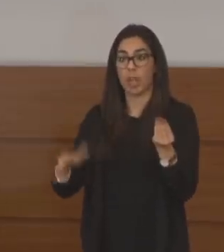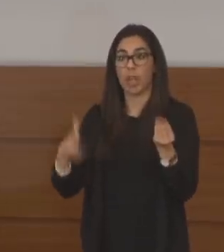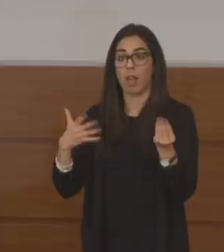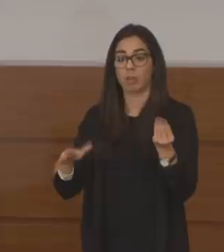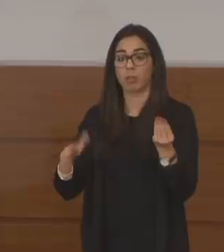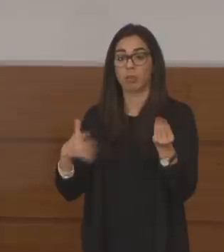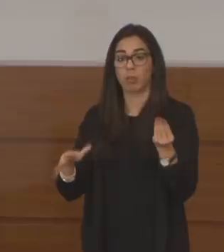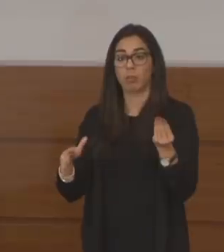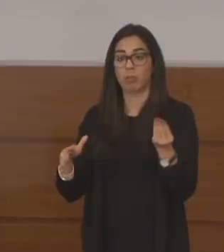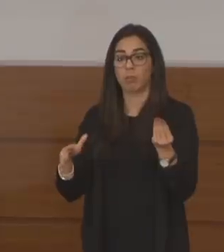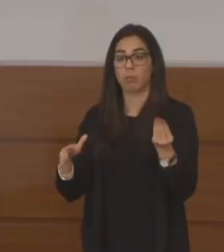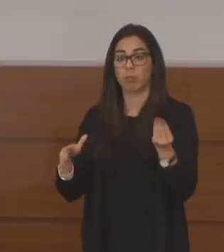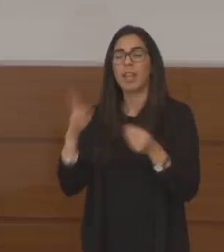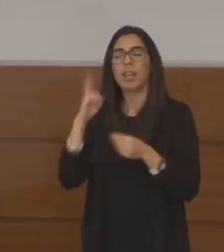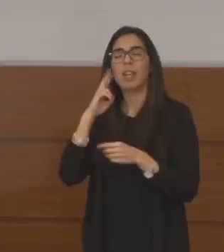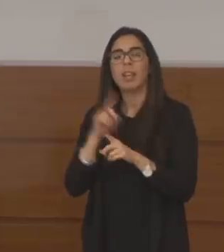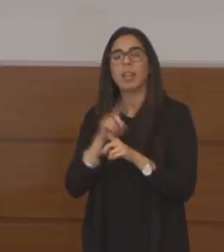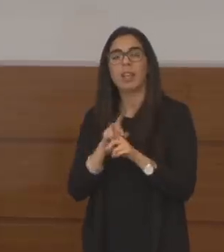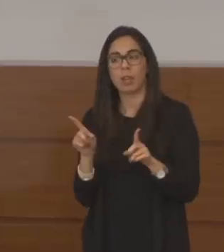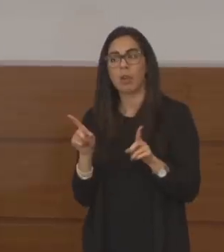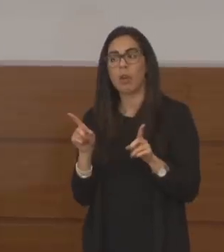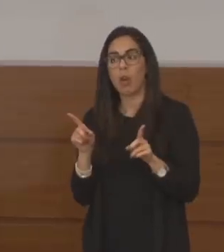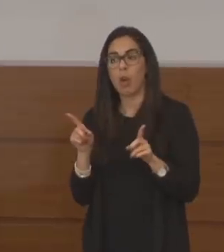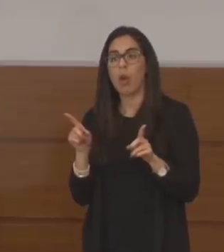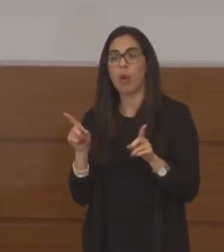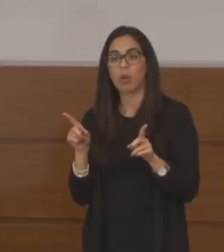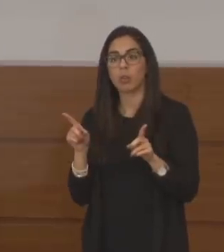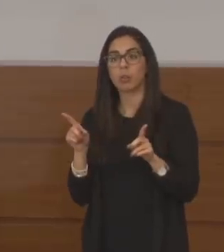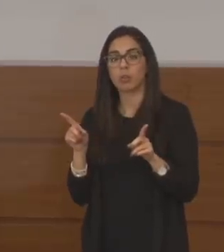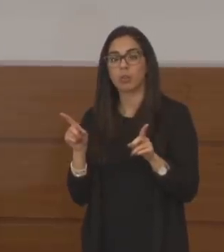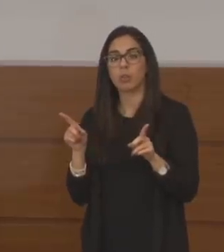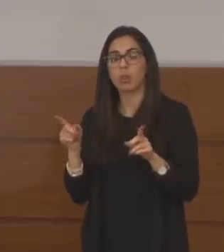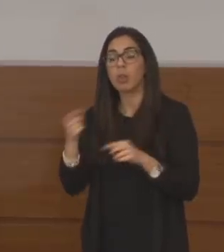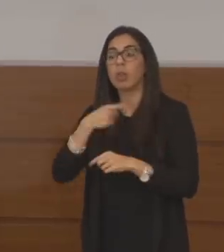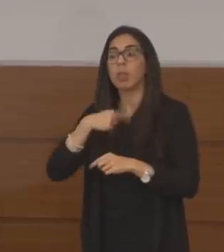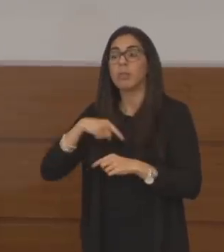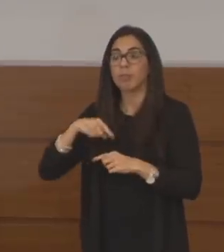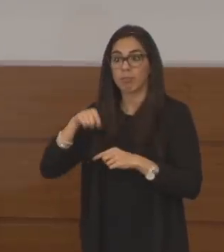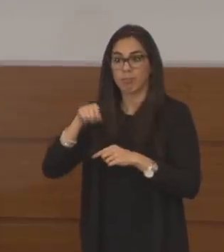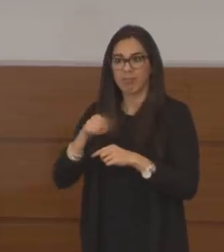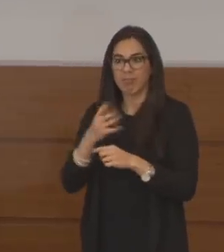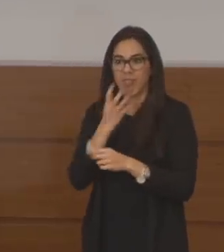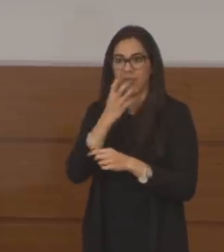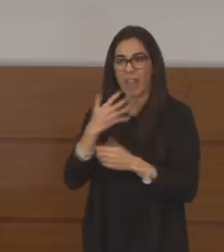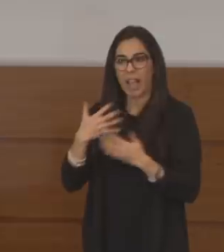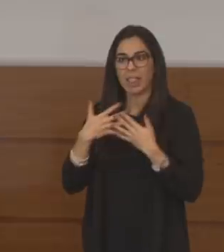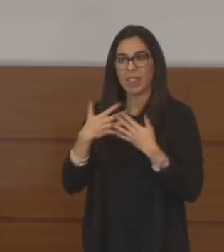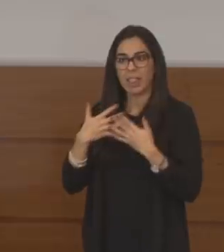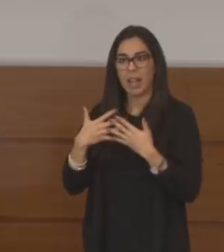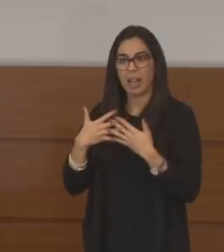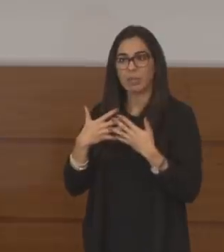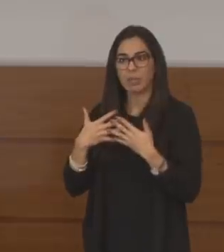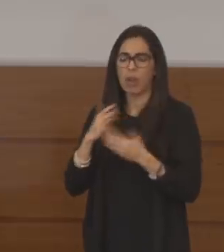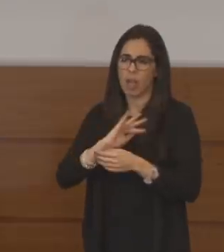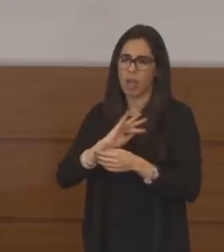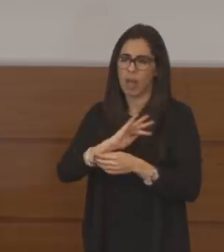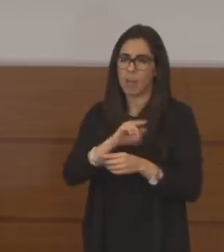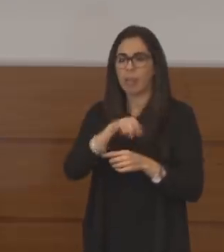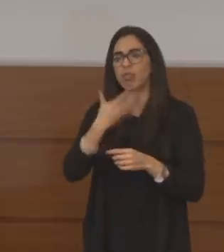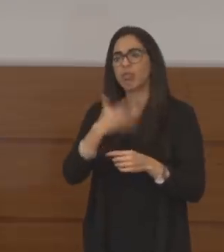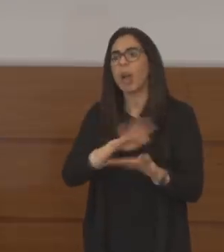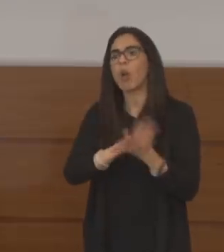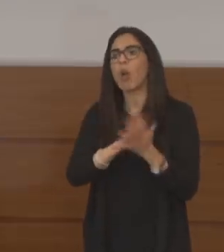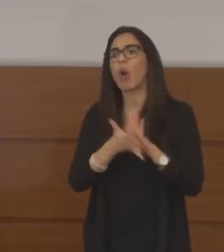e qui voglio ricordare che stiamo distribuendo oltre i ventilatori che sono stati contrattualizzati